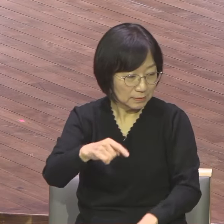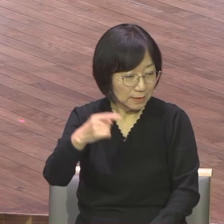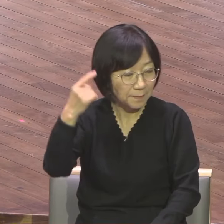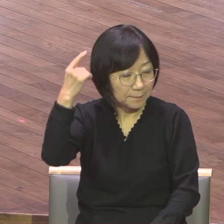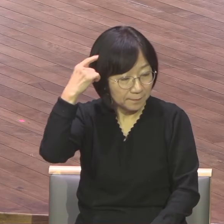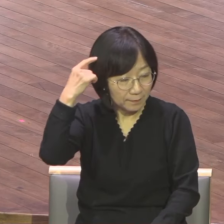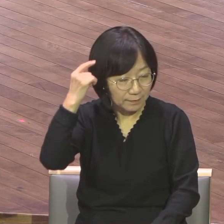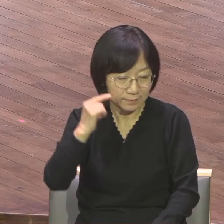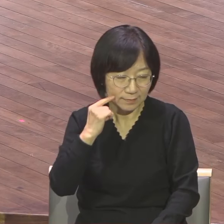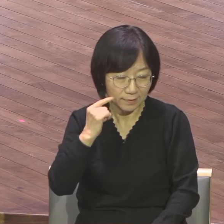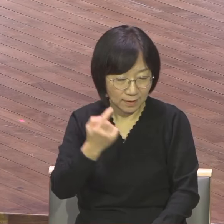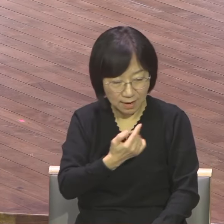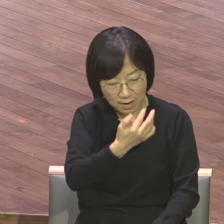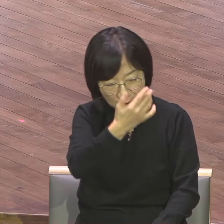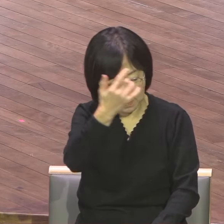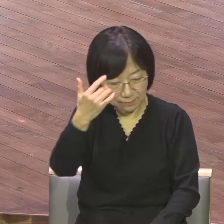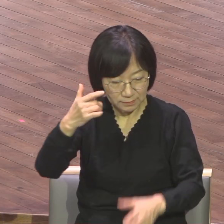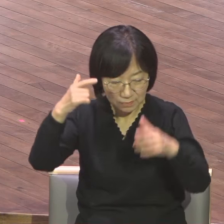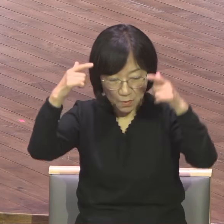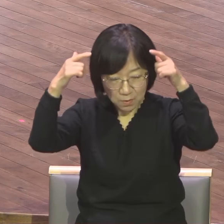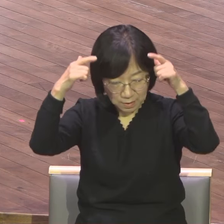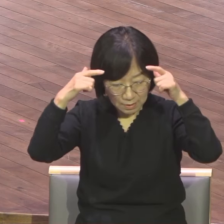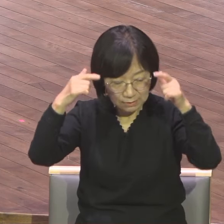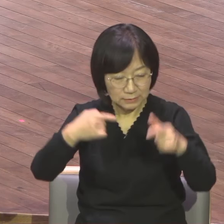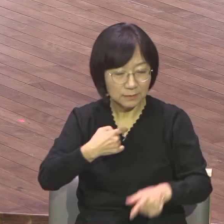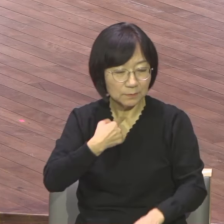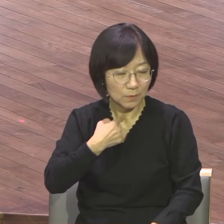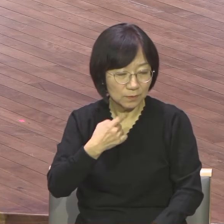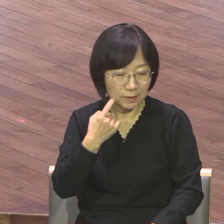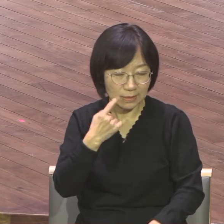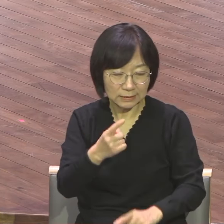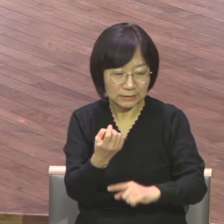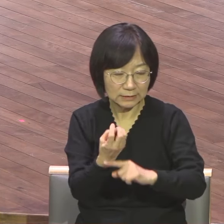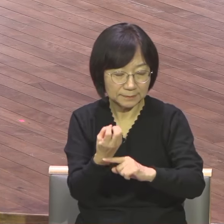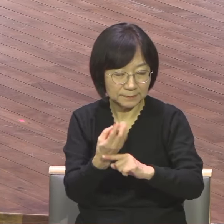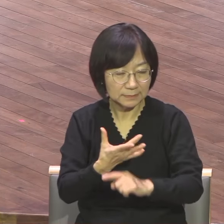머리에 아름다운 관이요 내 목에 금사슬이니라.